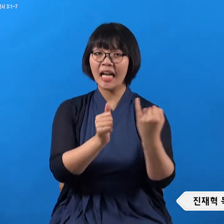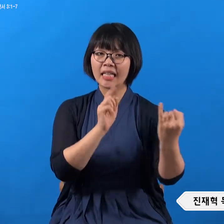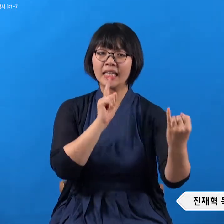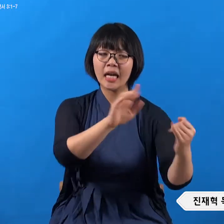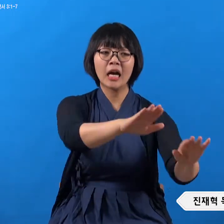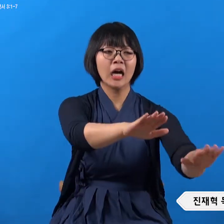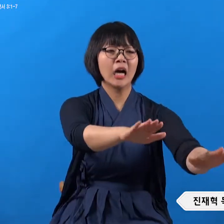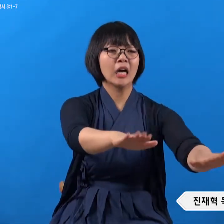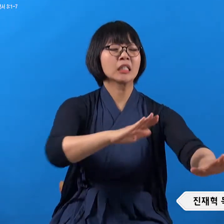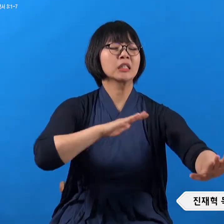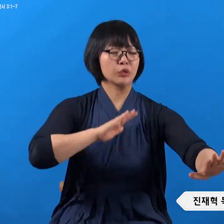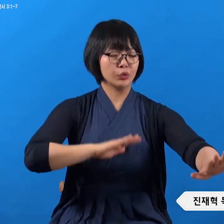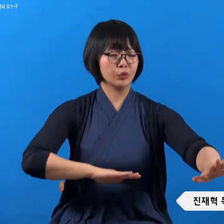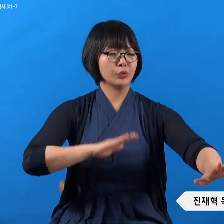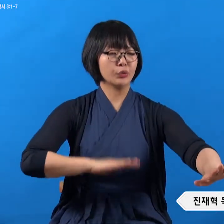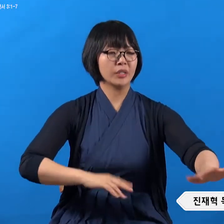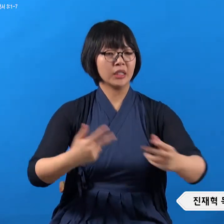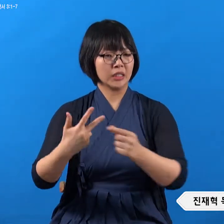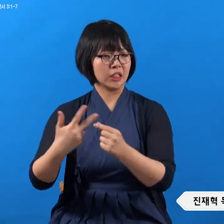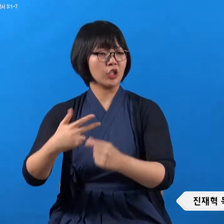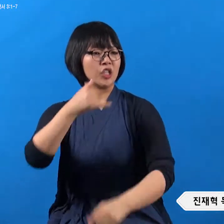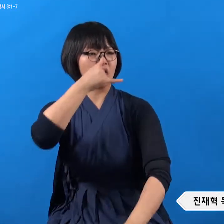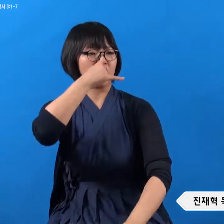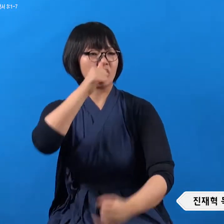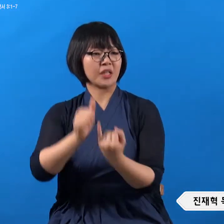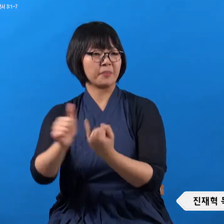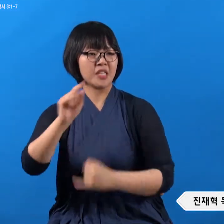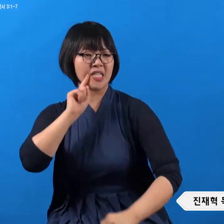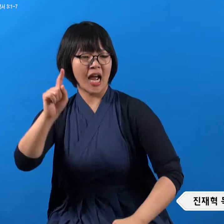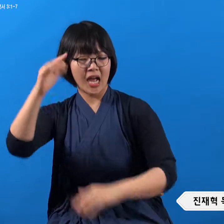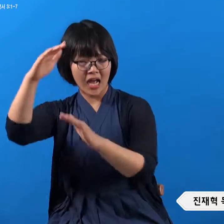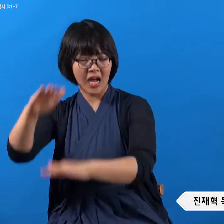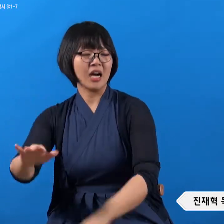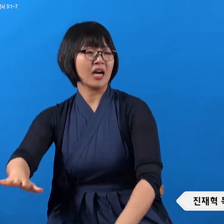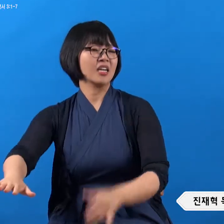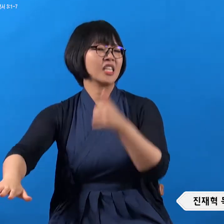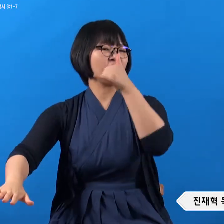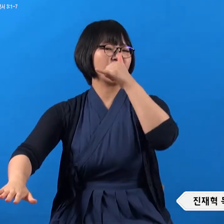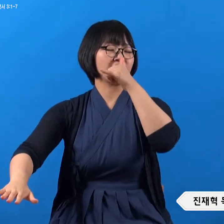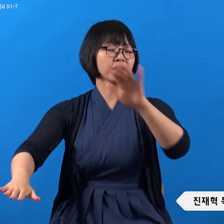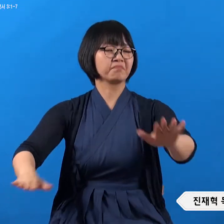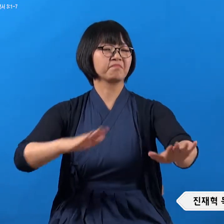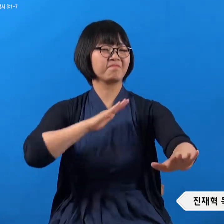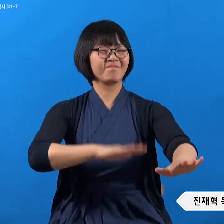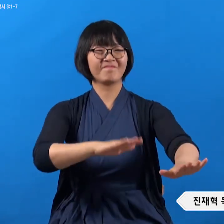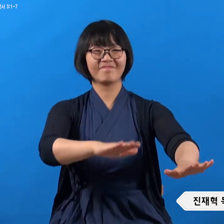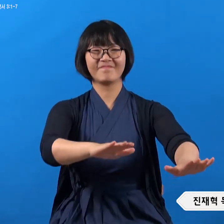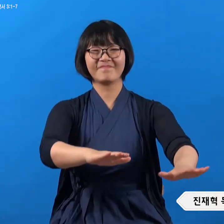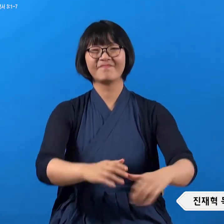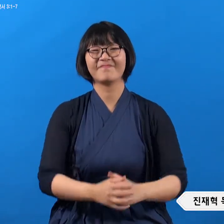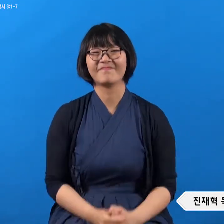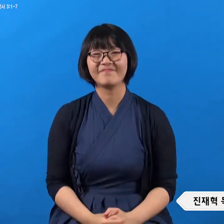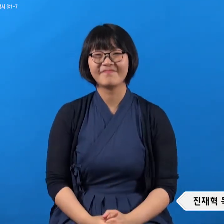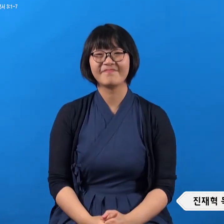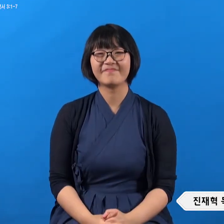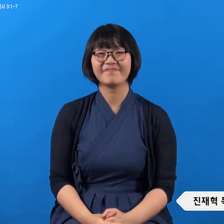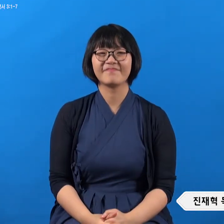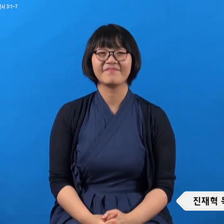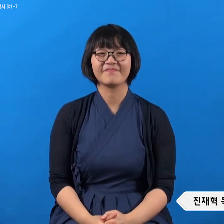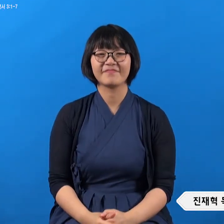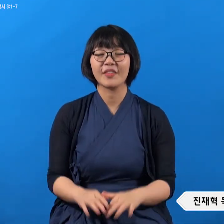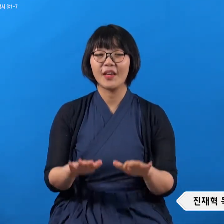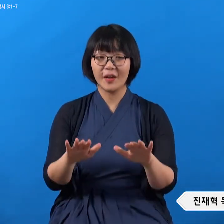아내들이여 조금만 참아주십시오. 7절이 여전히 존재하고 있음을 기억해 주시기 바랍니다.